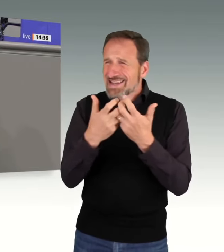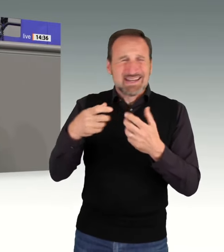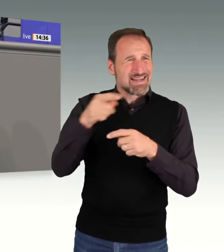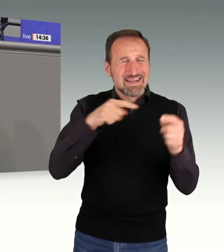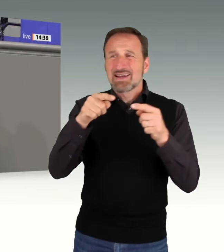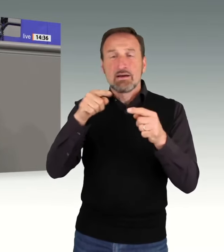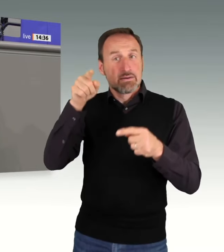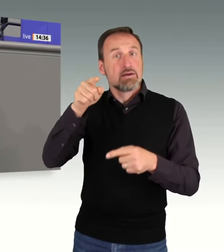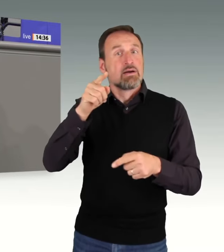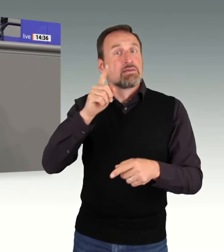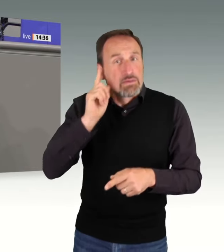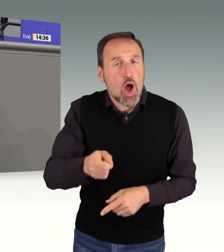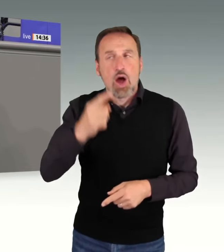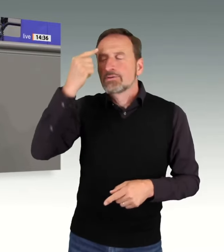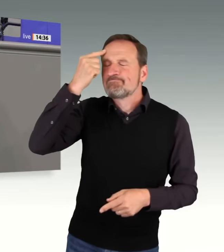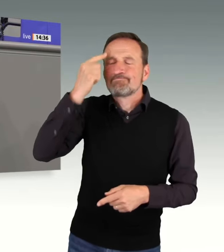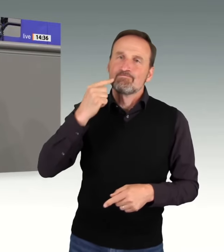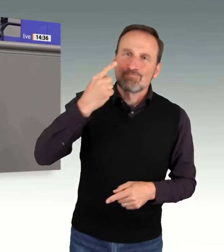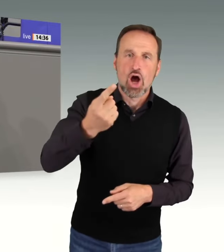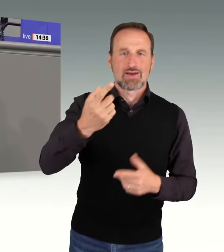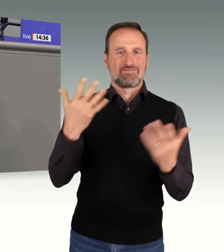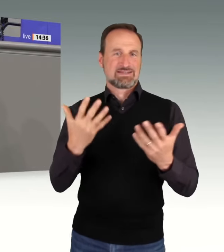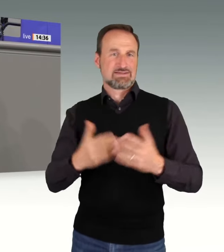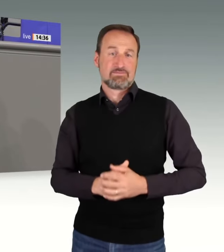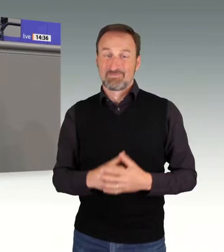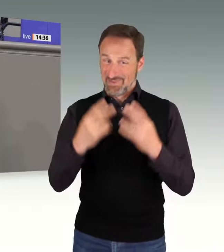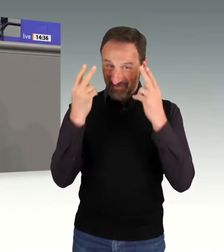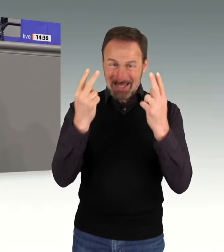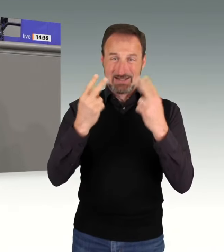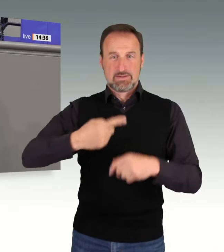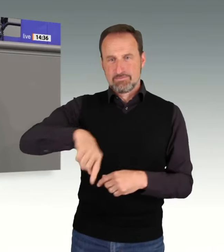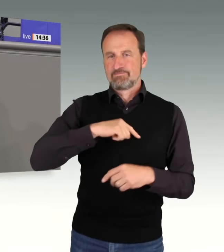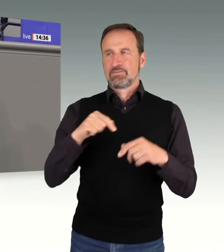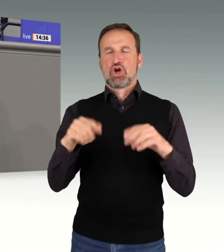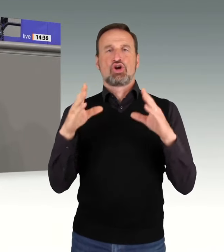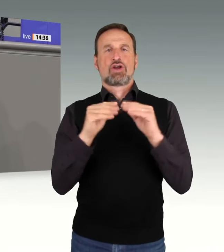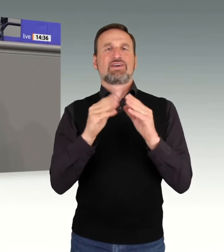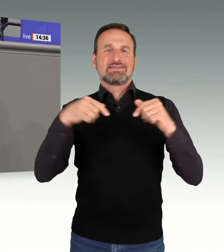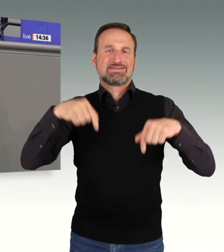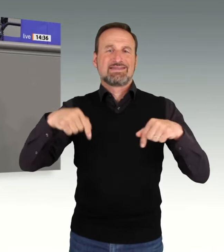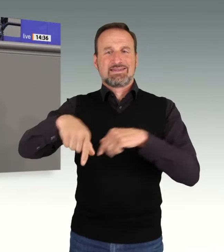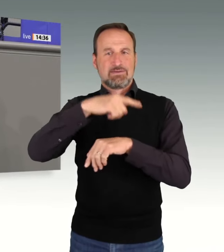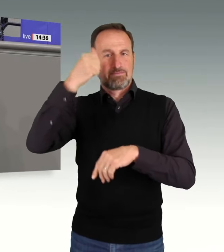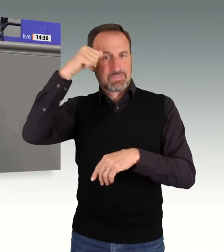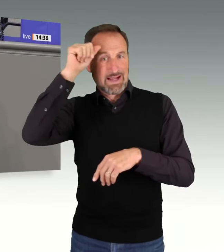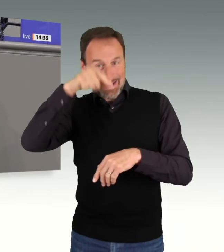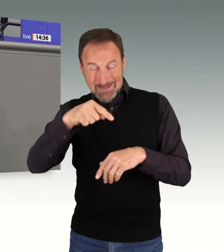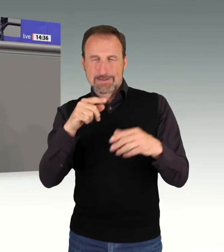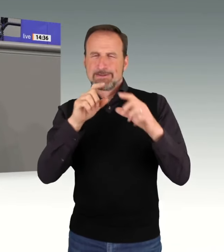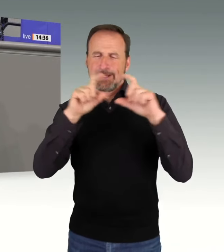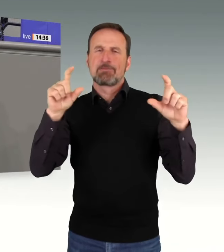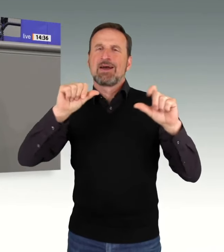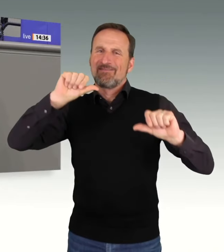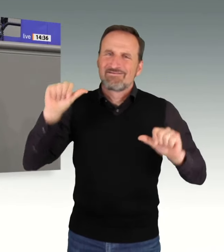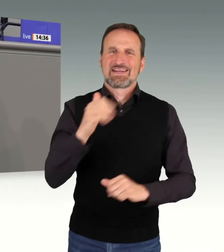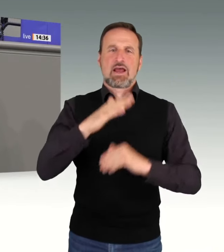die freie und demokratische Ukraine eine Zukunft hat. Ein starkes Signal, dass die Ukrainerinnen und